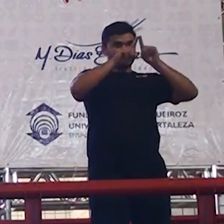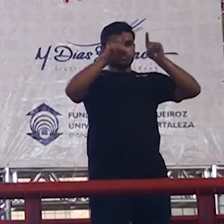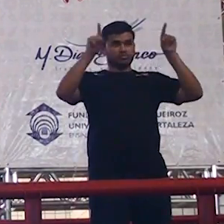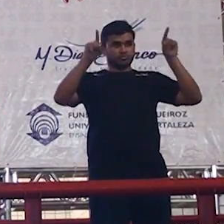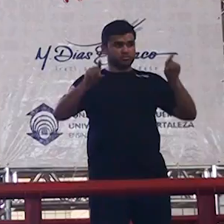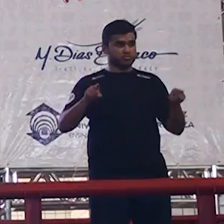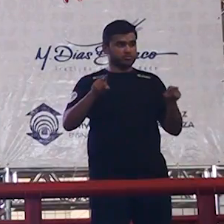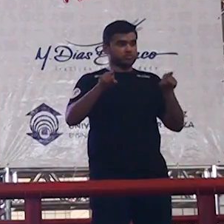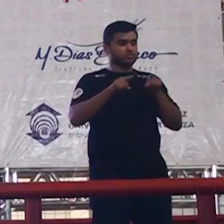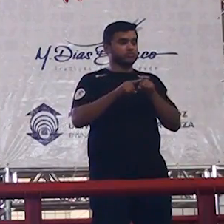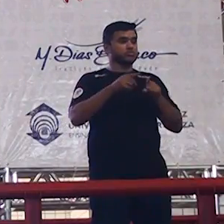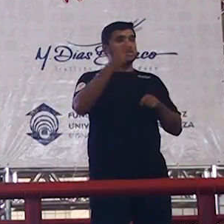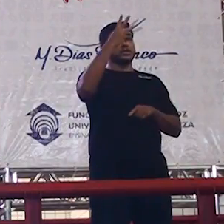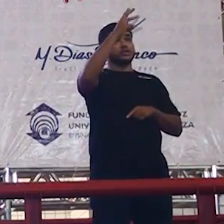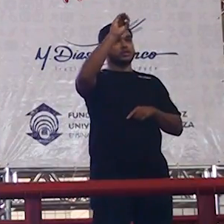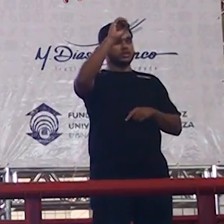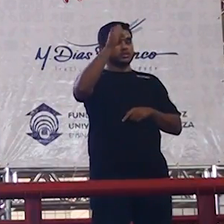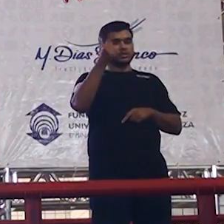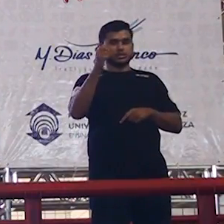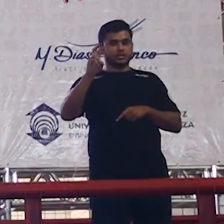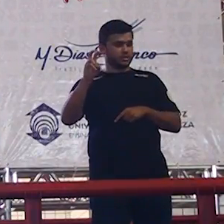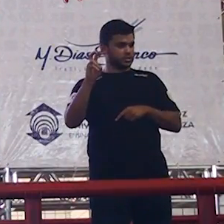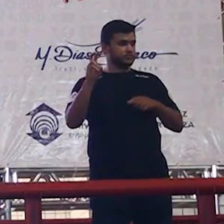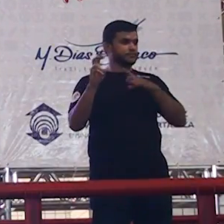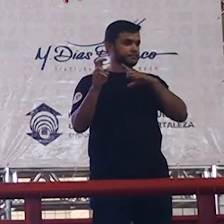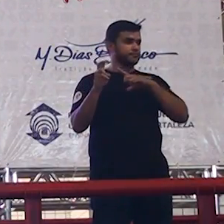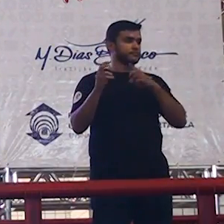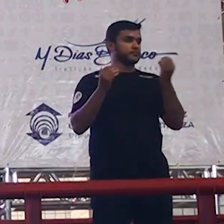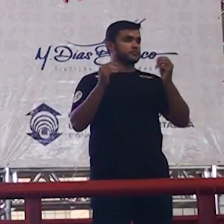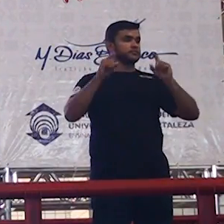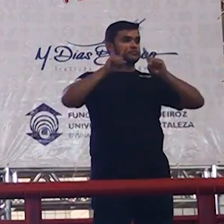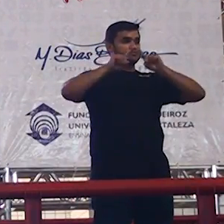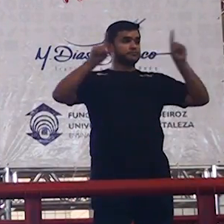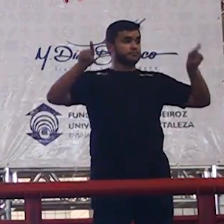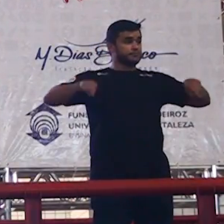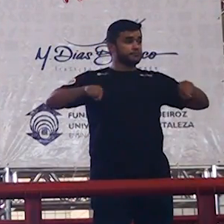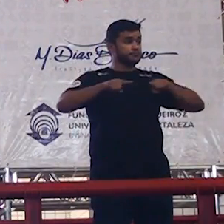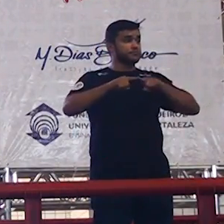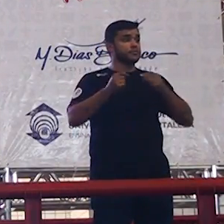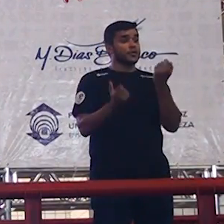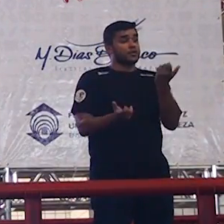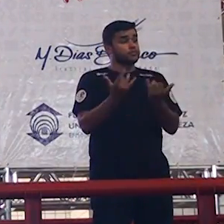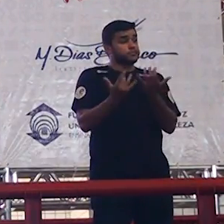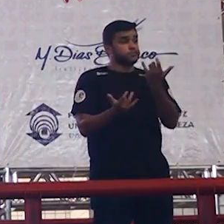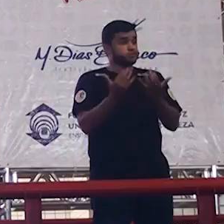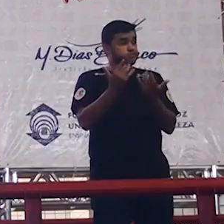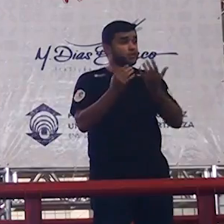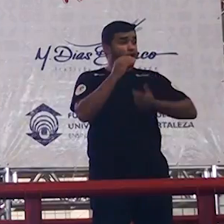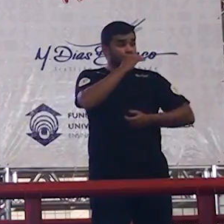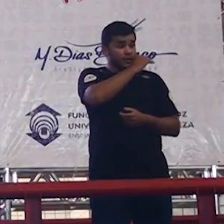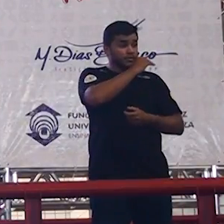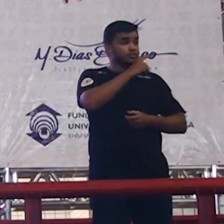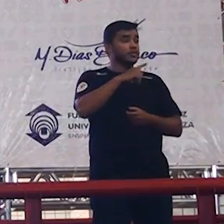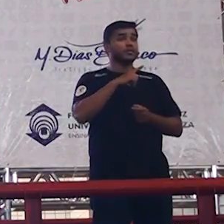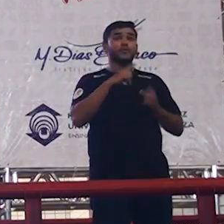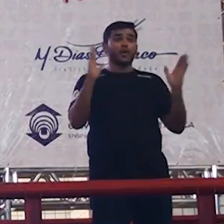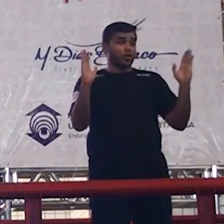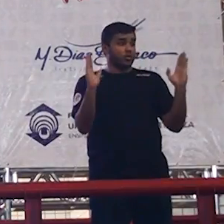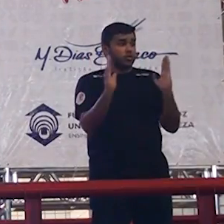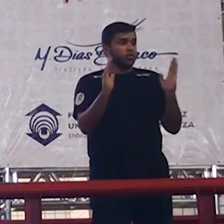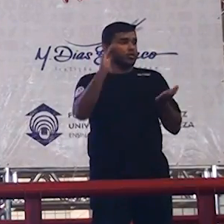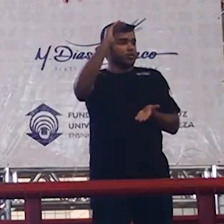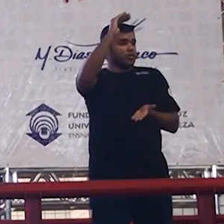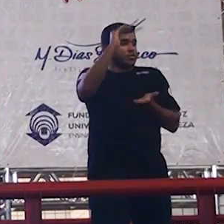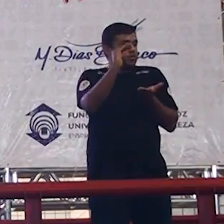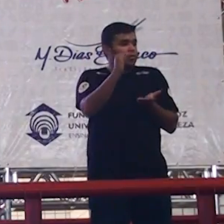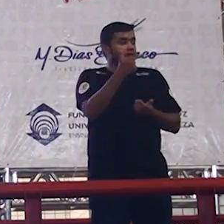medem 30 e 15. Após o cozimento, esses lados foram reduzidos em 20%.